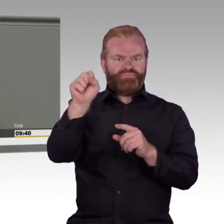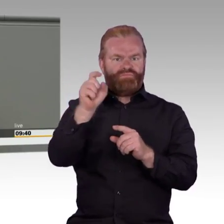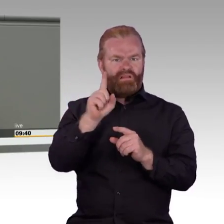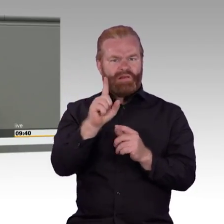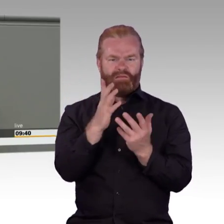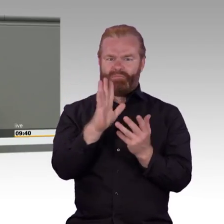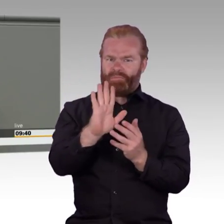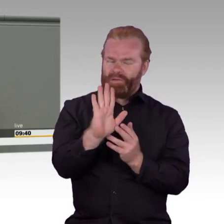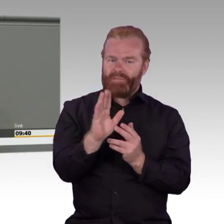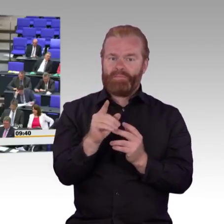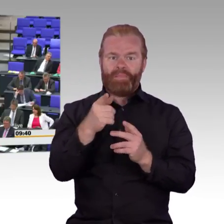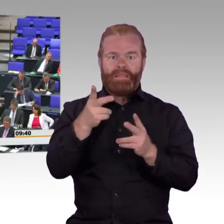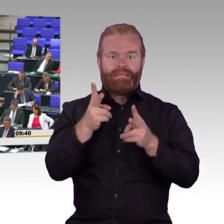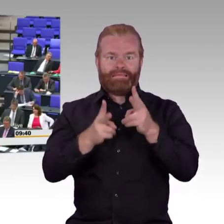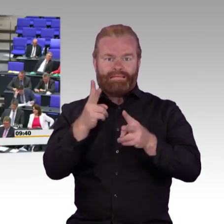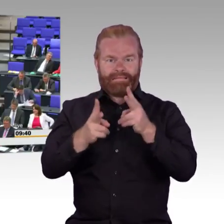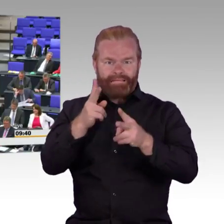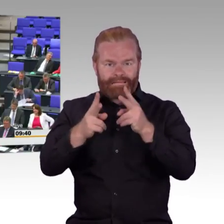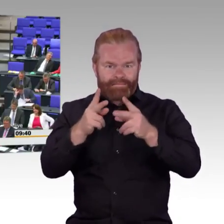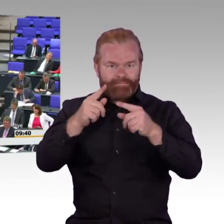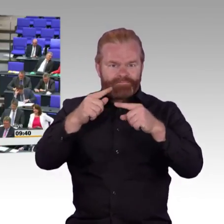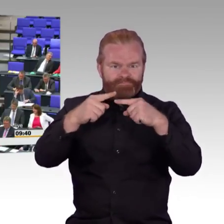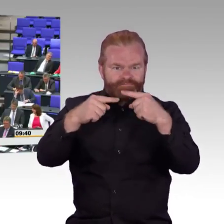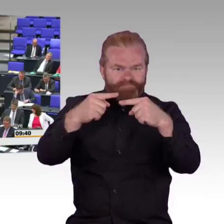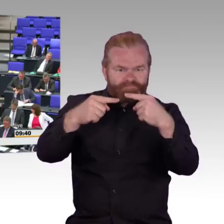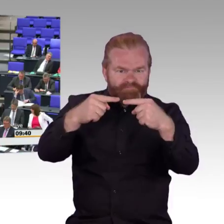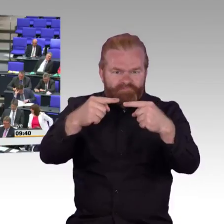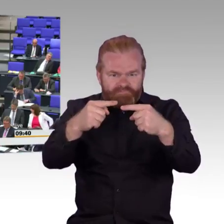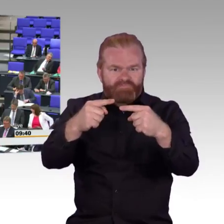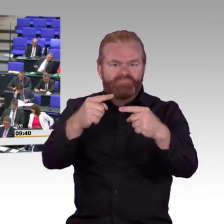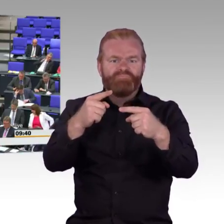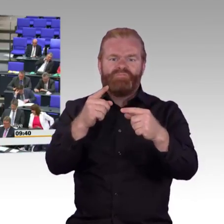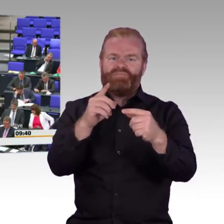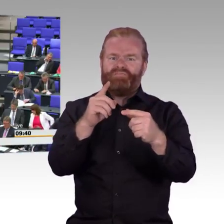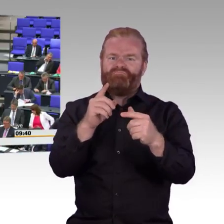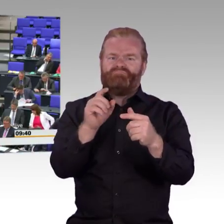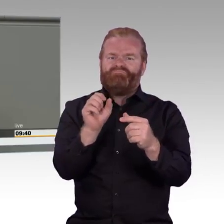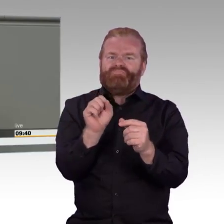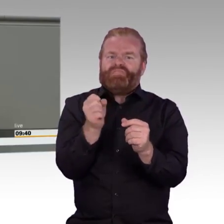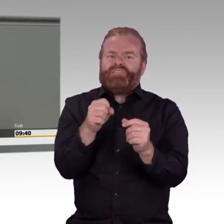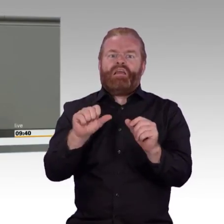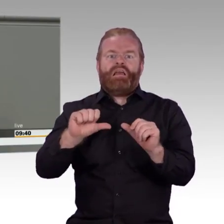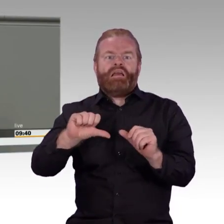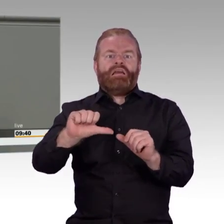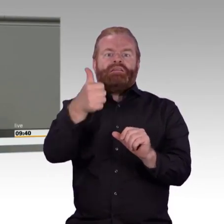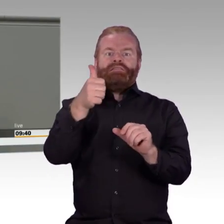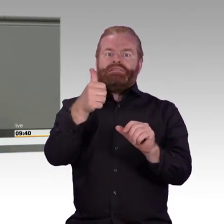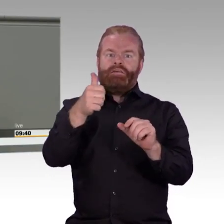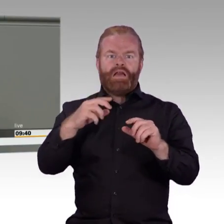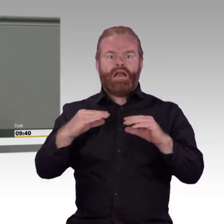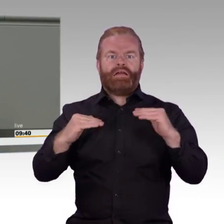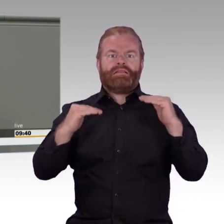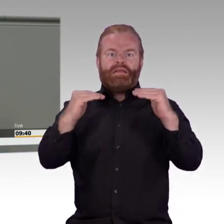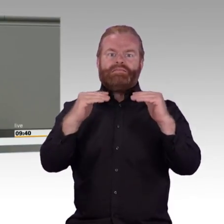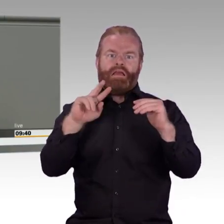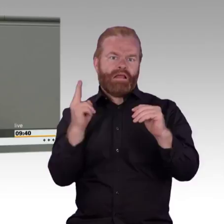daran gewonnen, meine Damen und Herren? Nichts. Zweitens, Arbeitnehmerinnen und Arbeitnehmer sind nicht mit drin. Drittens,